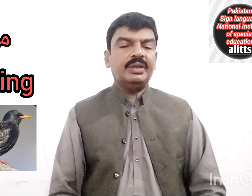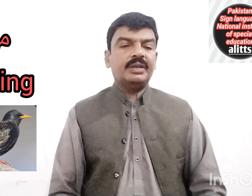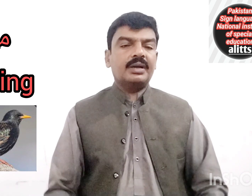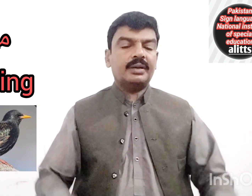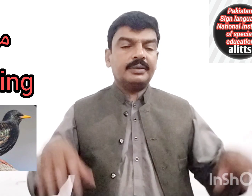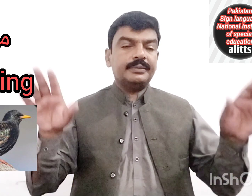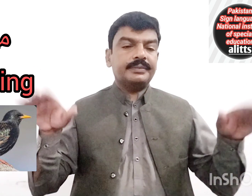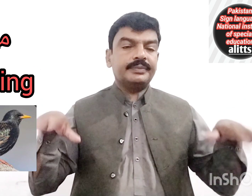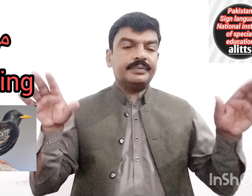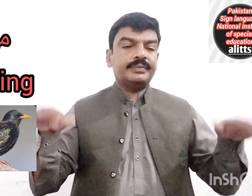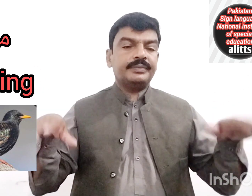मीना।